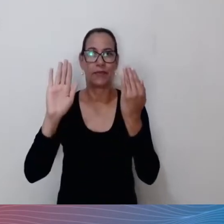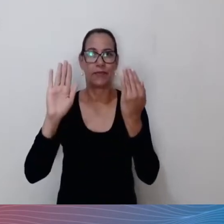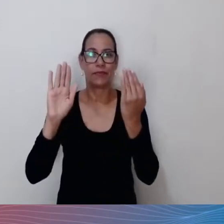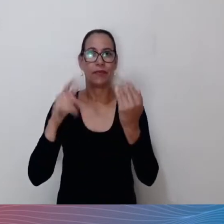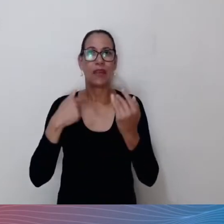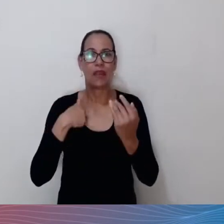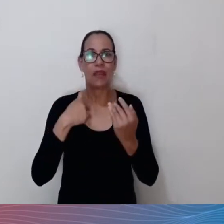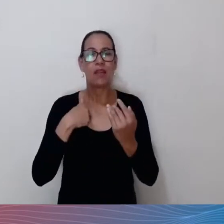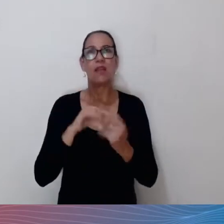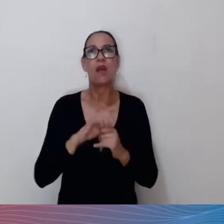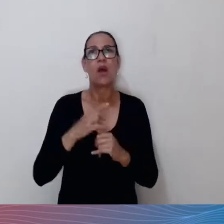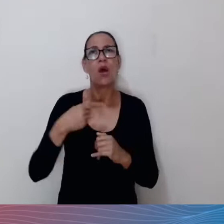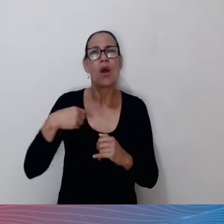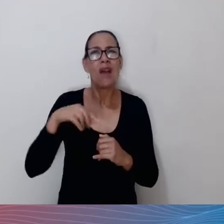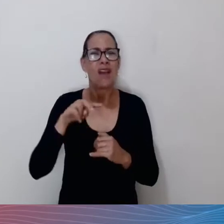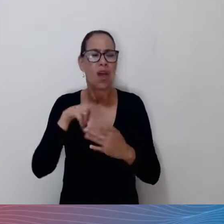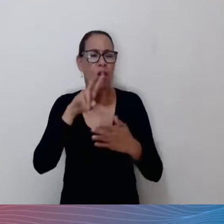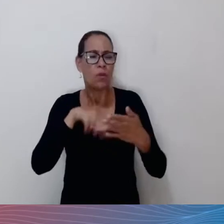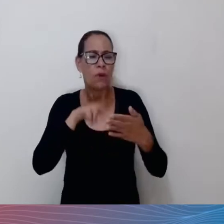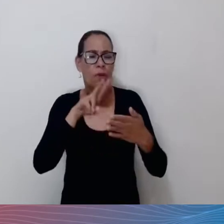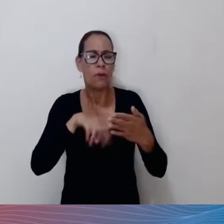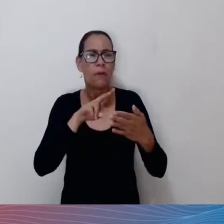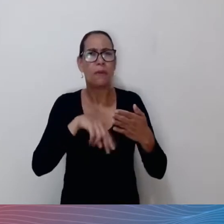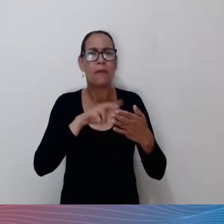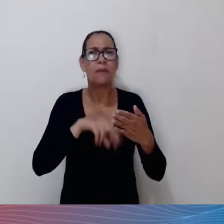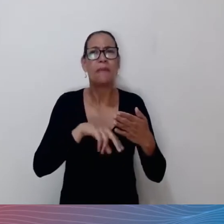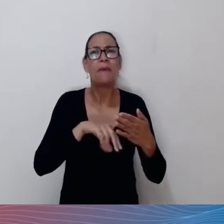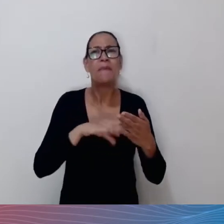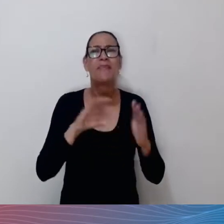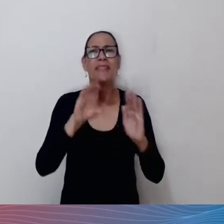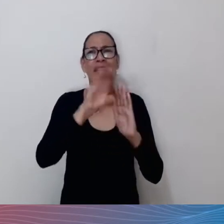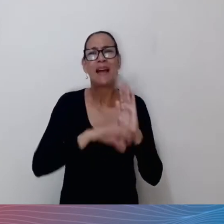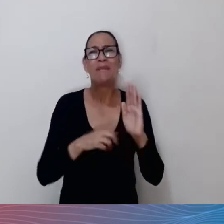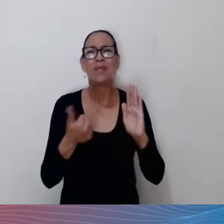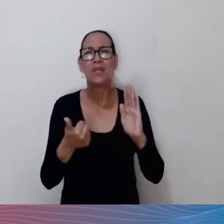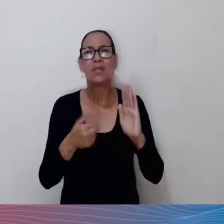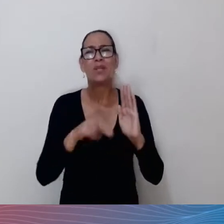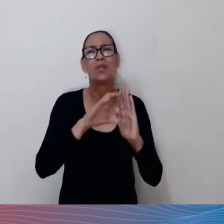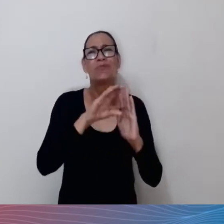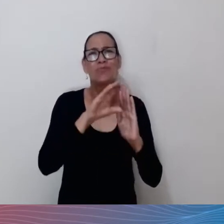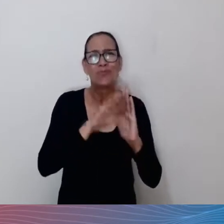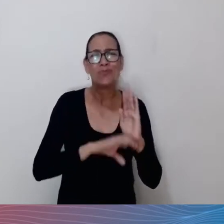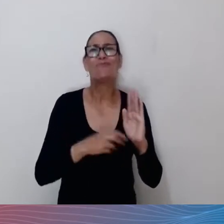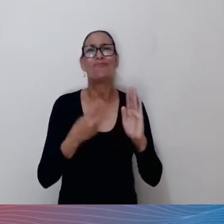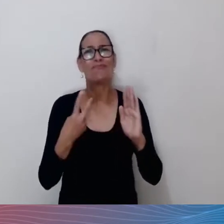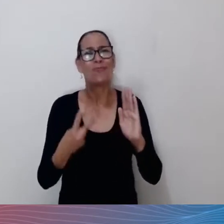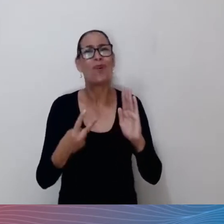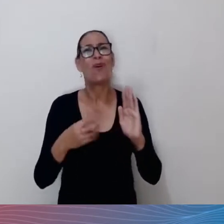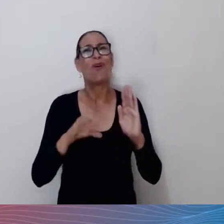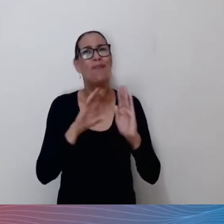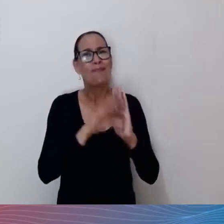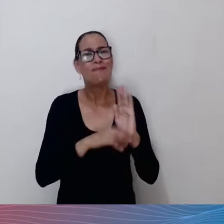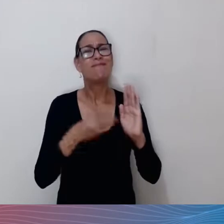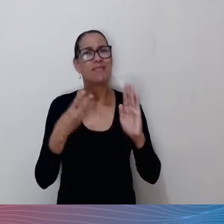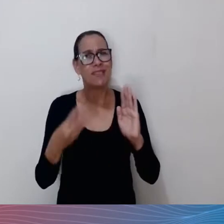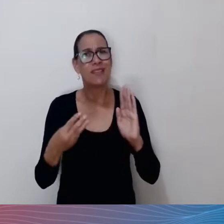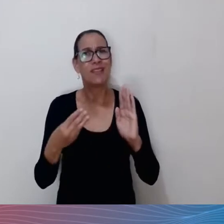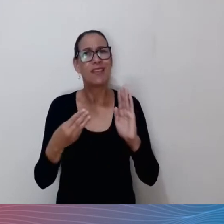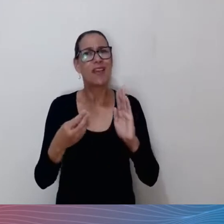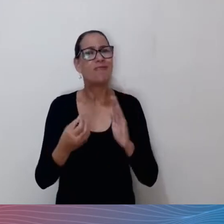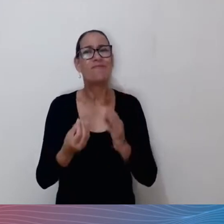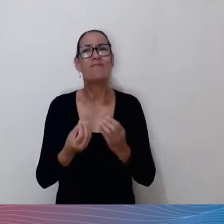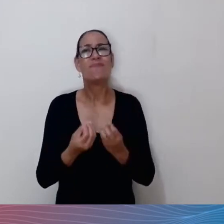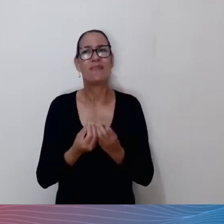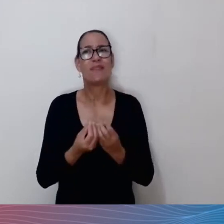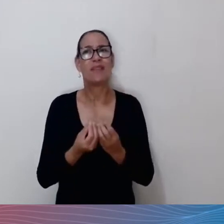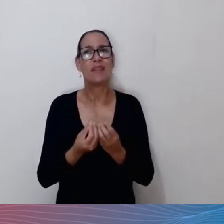dos capítulos 1, 2 e 3, de como Deus, como a graça, né, nos trabalhou até